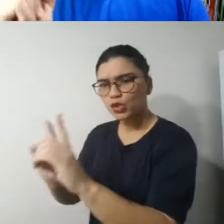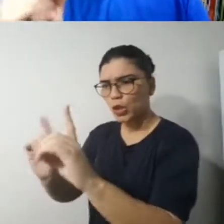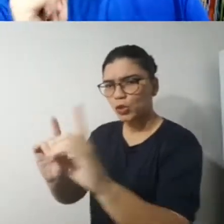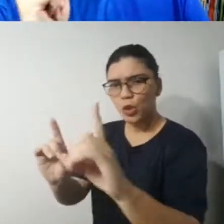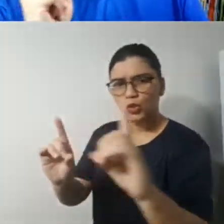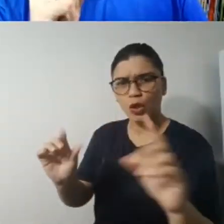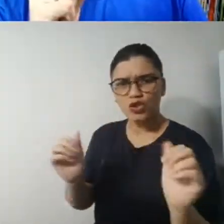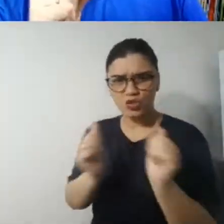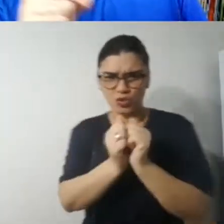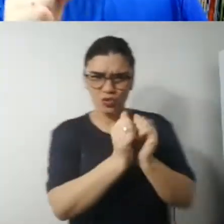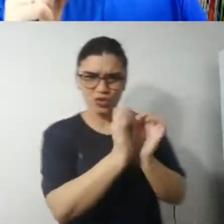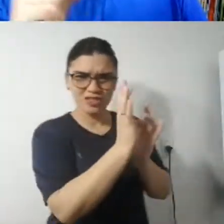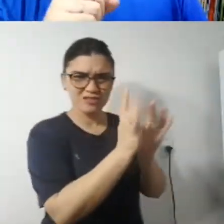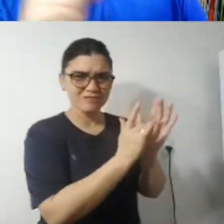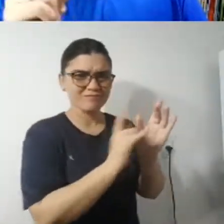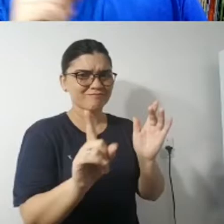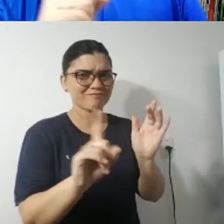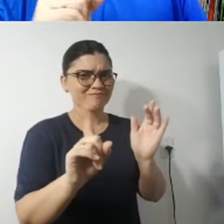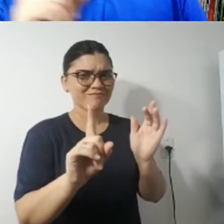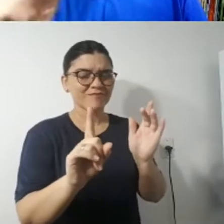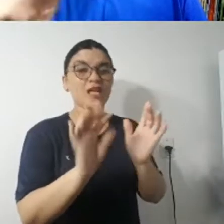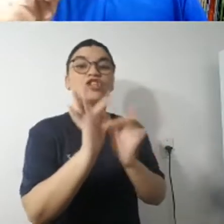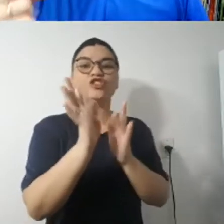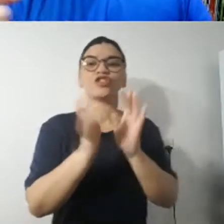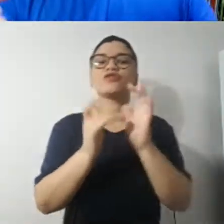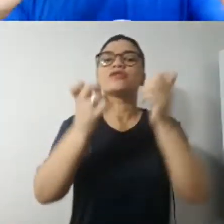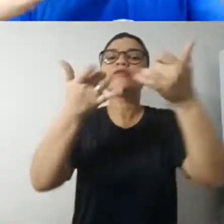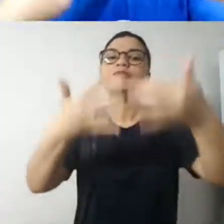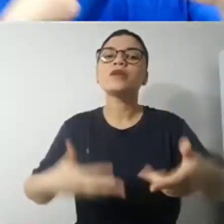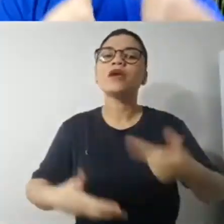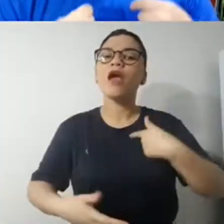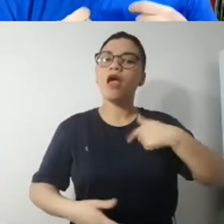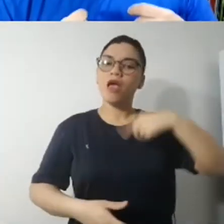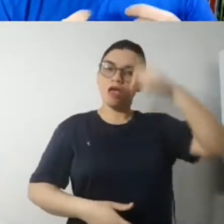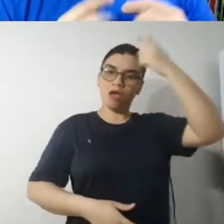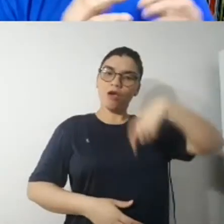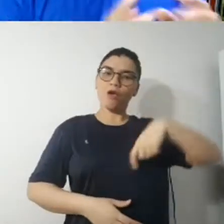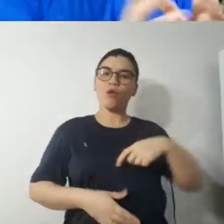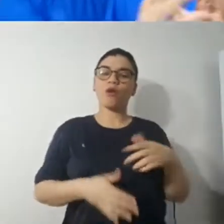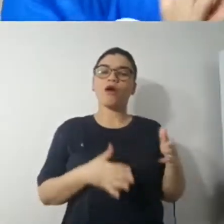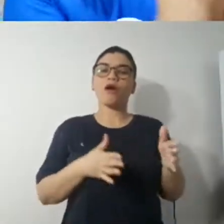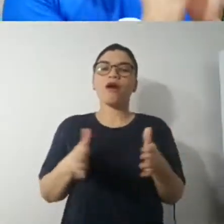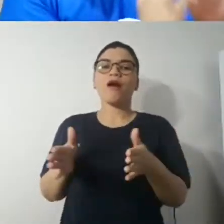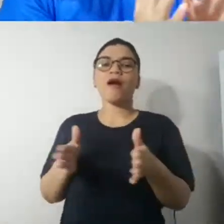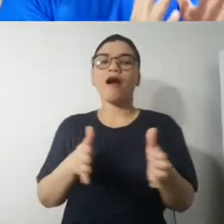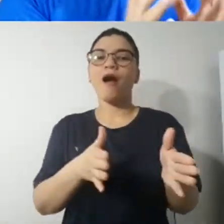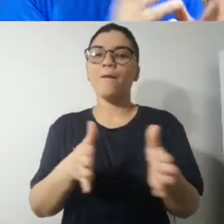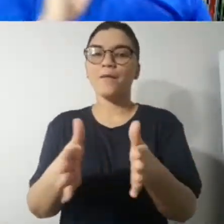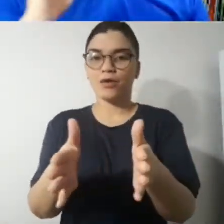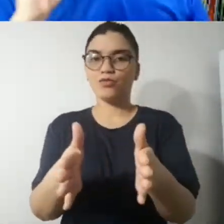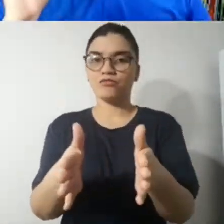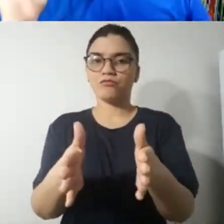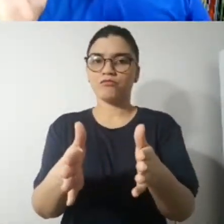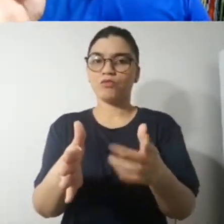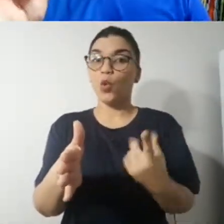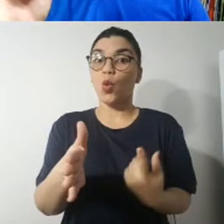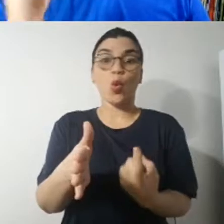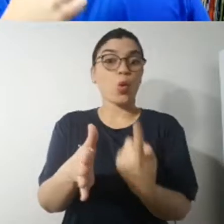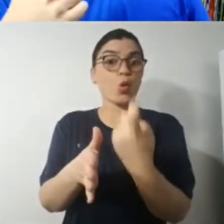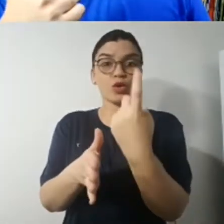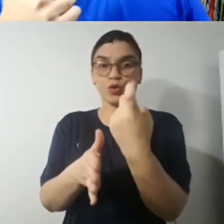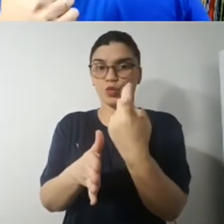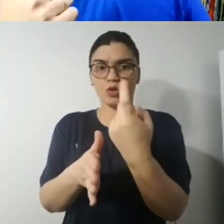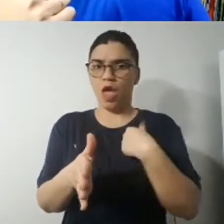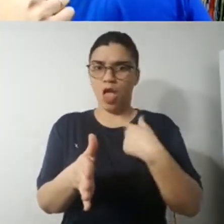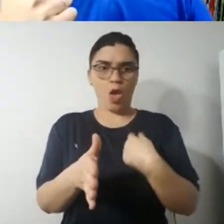verdade e a vida. Ninguém vem ao Pai senão por mim. Jesus deixou claro. Jesus, ele não disse, eu sou um